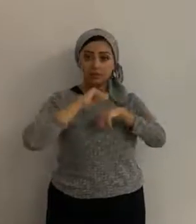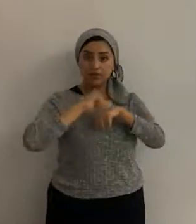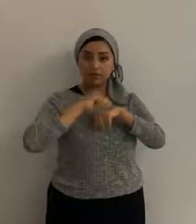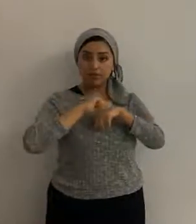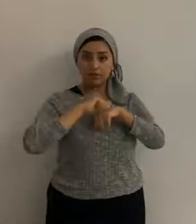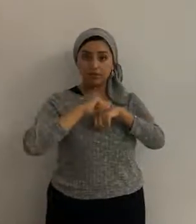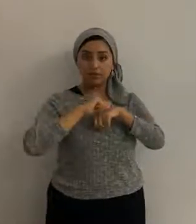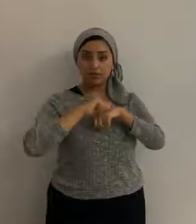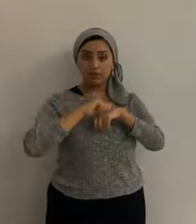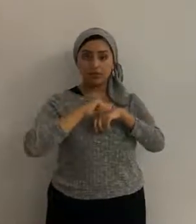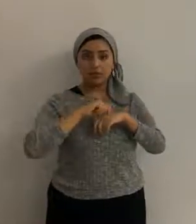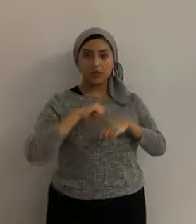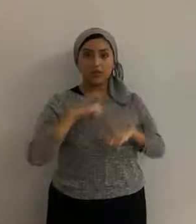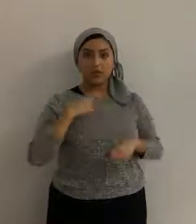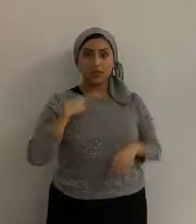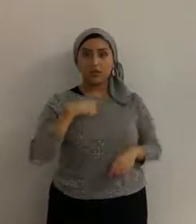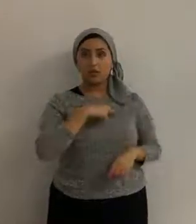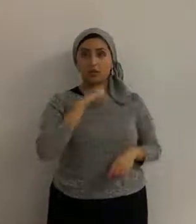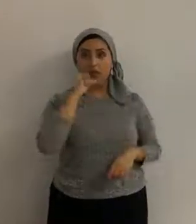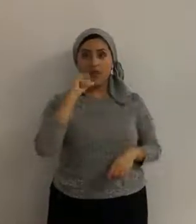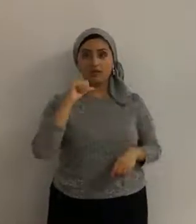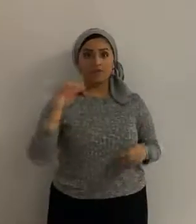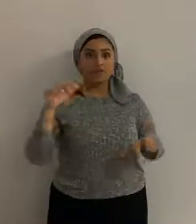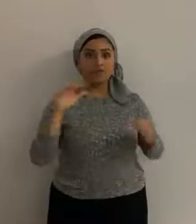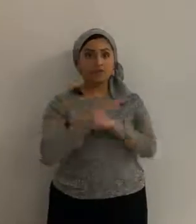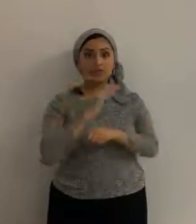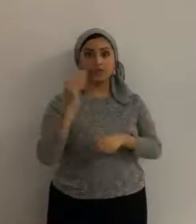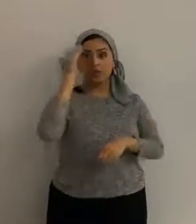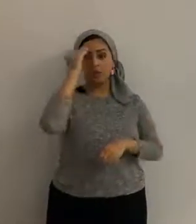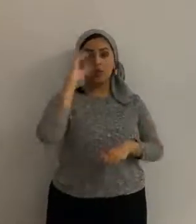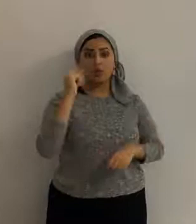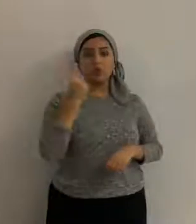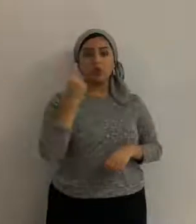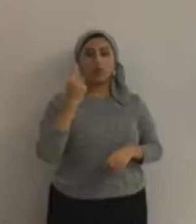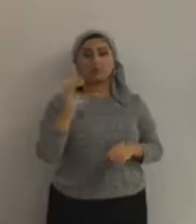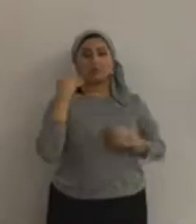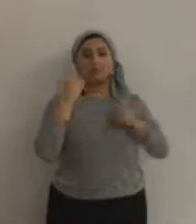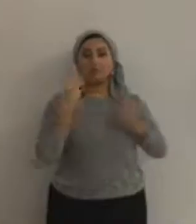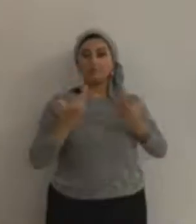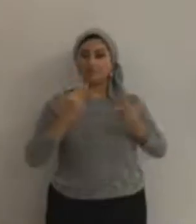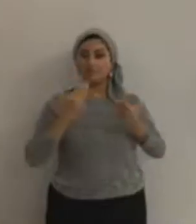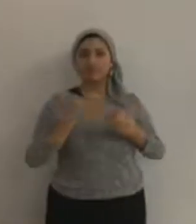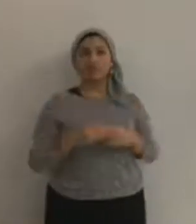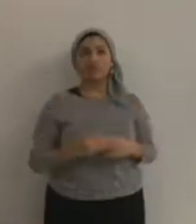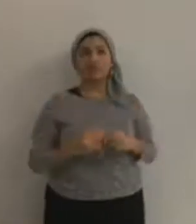todavía afirmándolo. Entonces, bueno, siempre es bueno